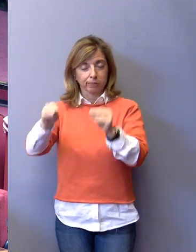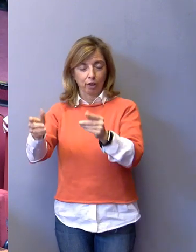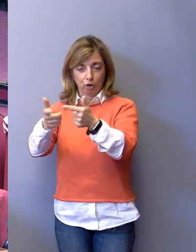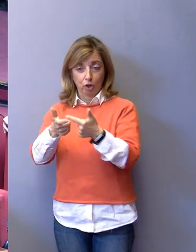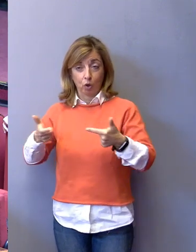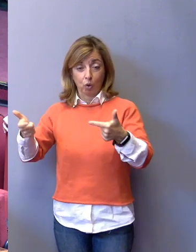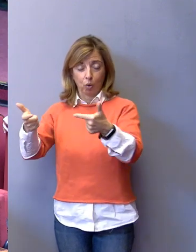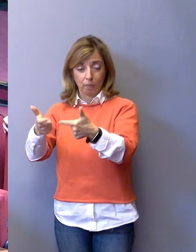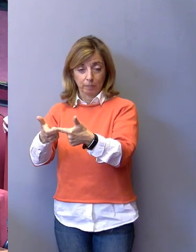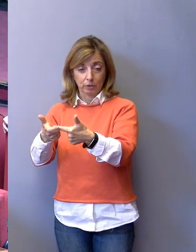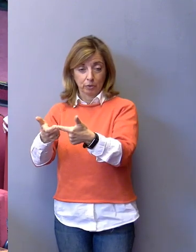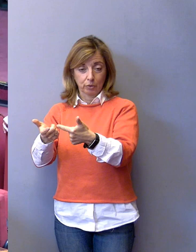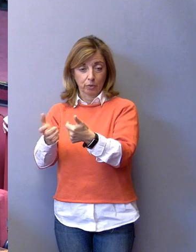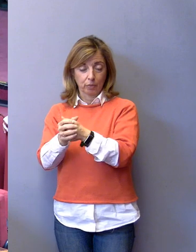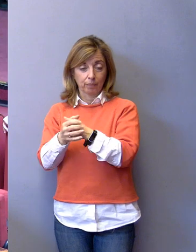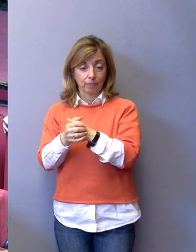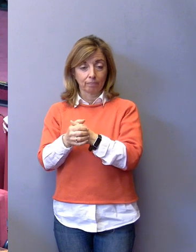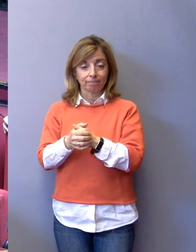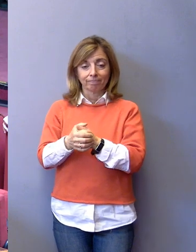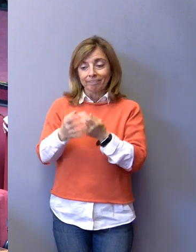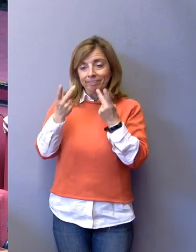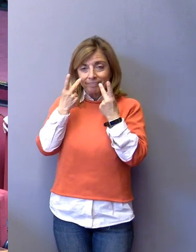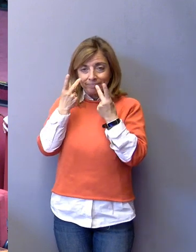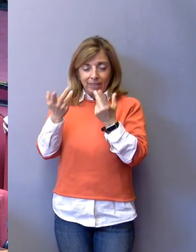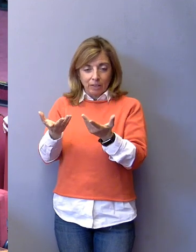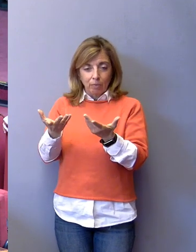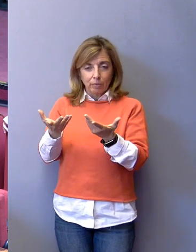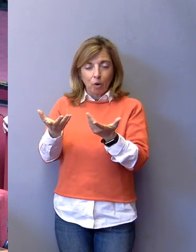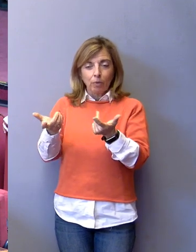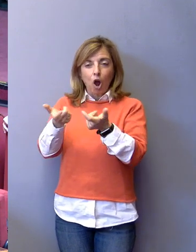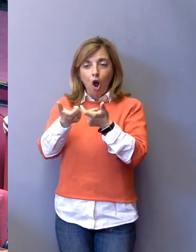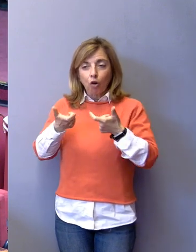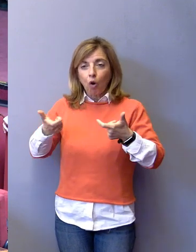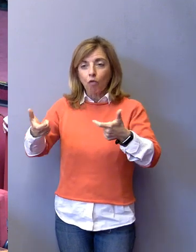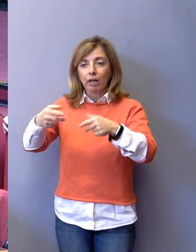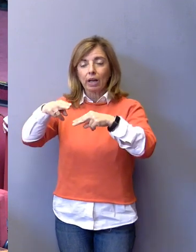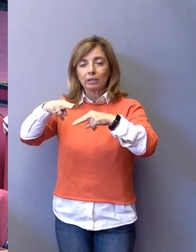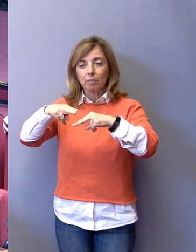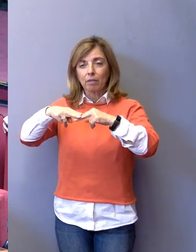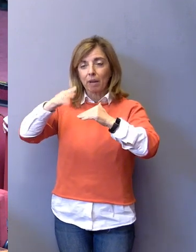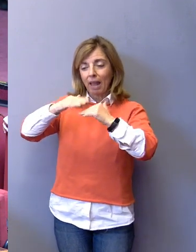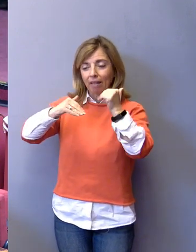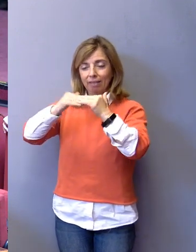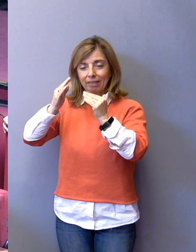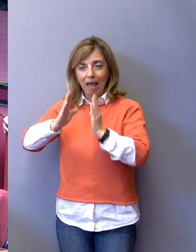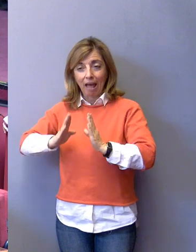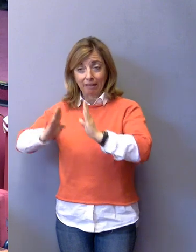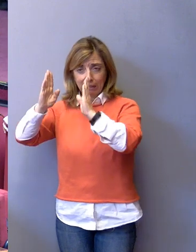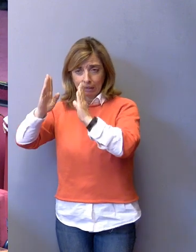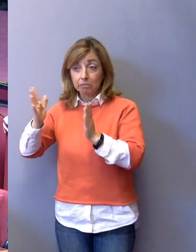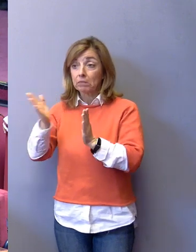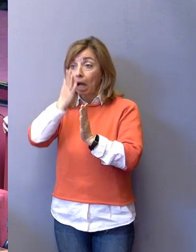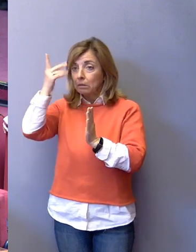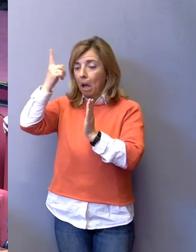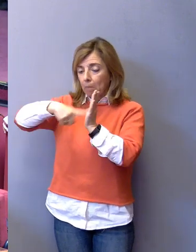in carne e ossa questa conferenza permanente dell'edilizia che pare abbia lavorato mesi e mesi su questa pratica sarebbe